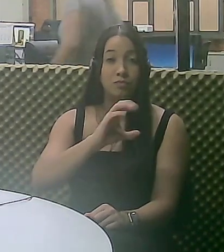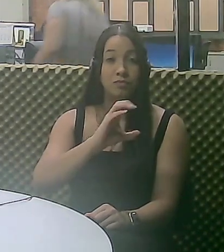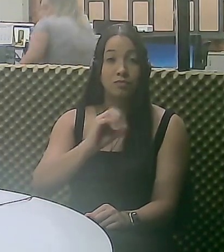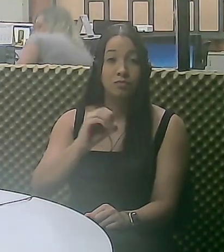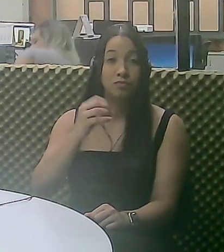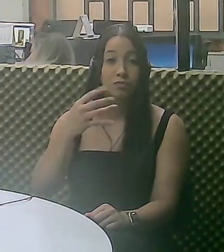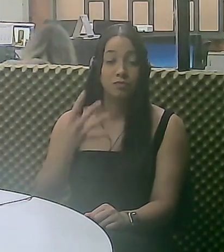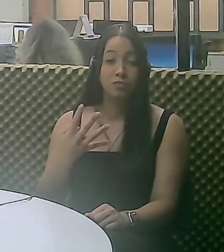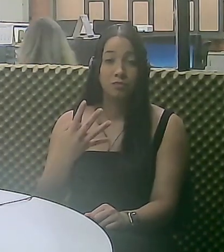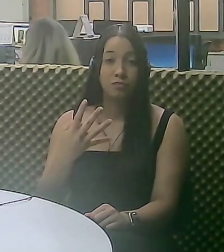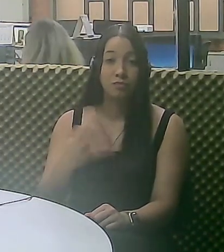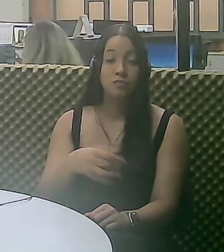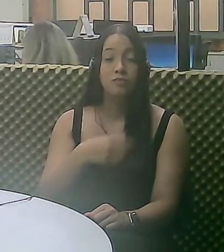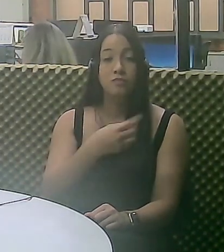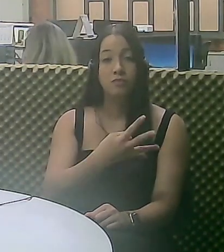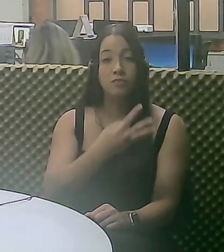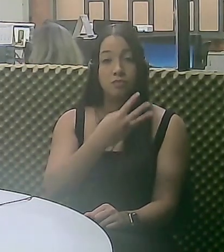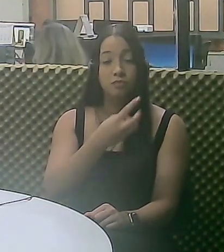34-3239-2804.